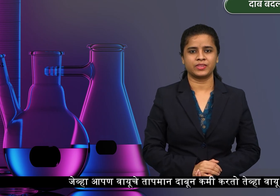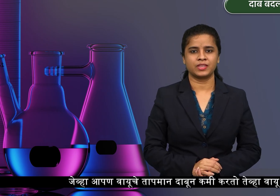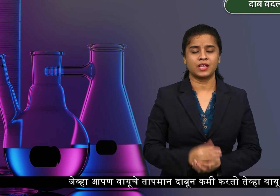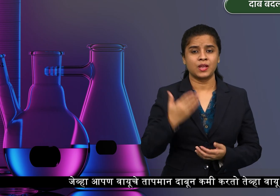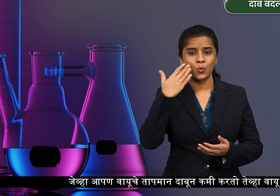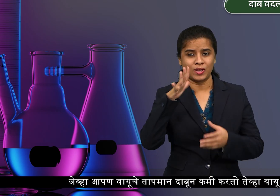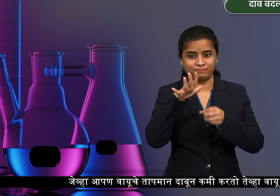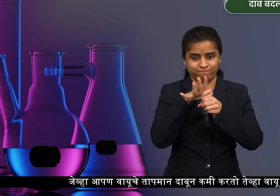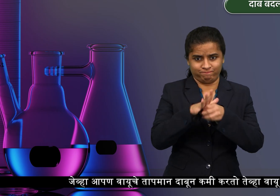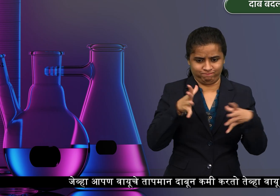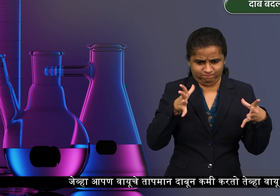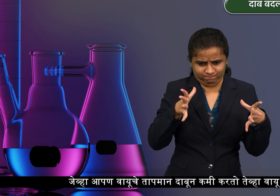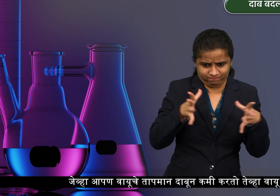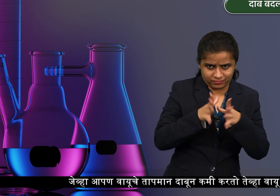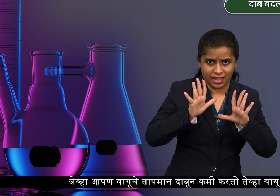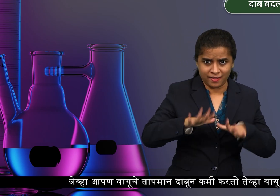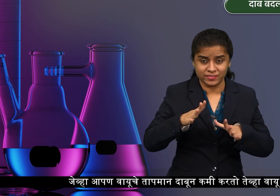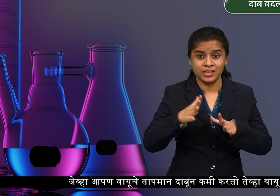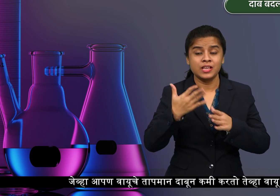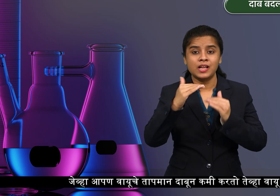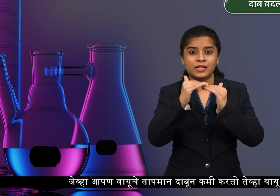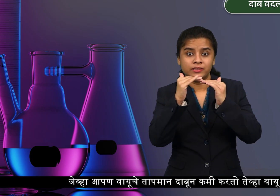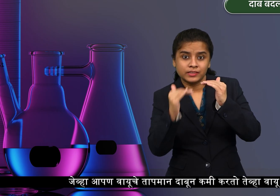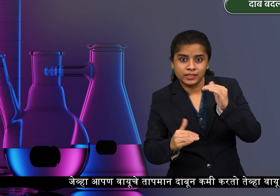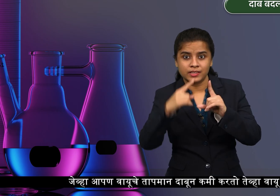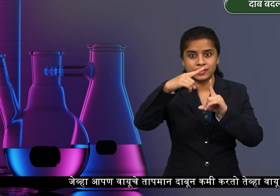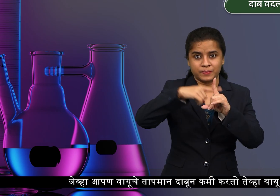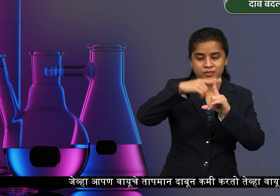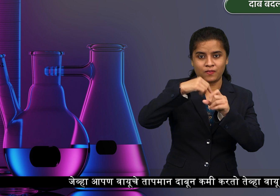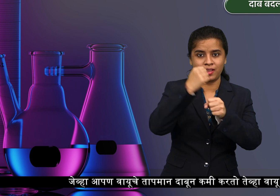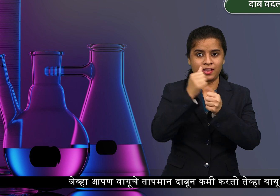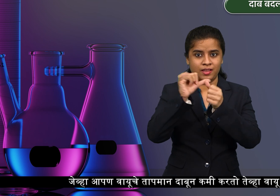जेव्हा आपण वायूचे तापमान दाबून कमी करतो तेव्हा वायू द्रवात बदलते.